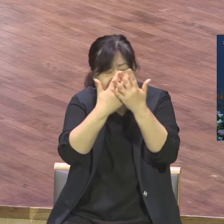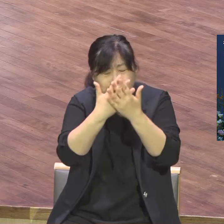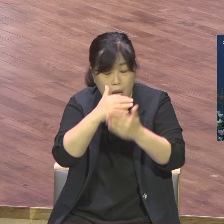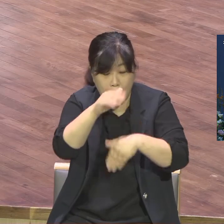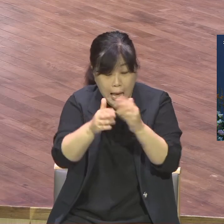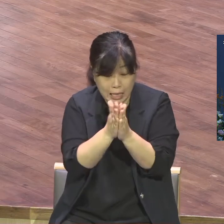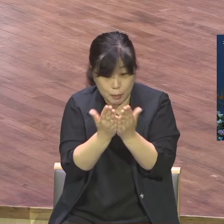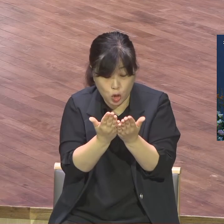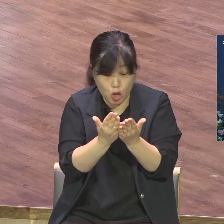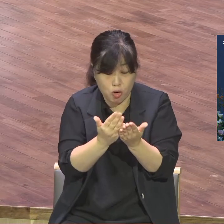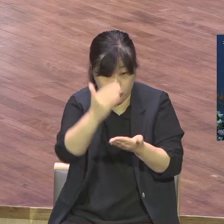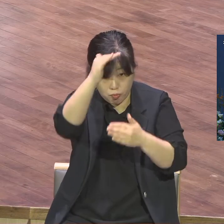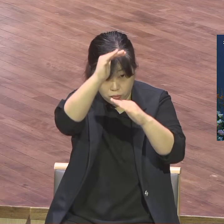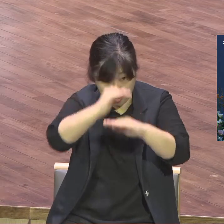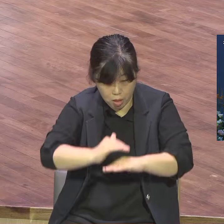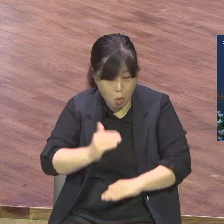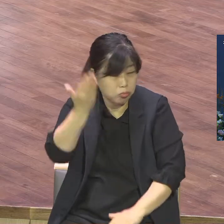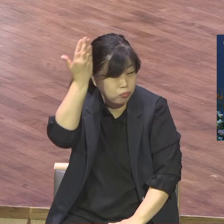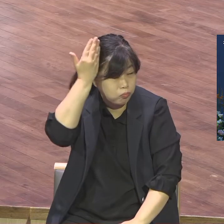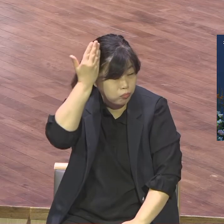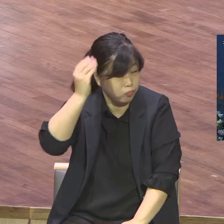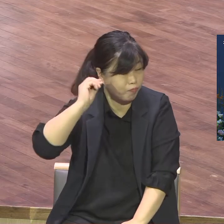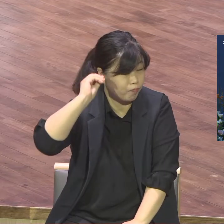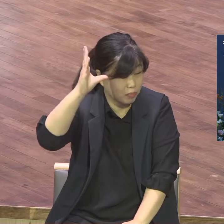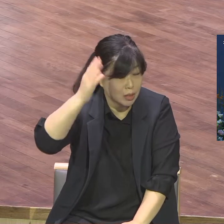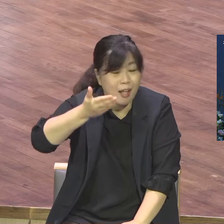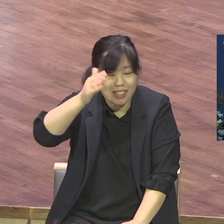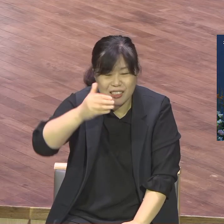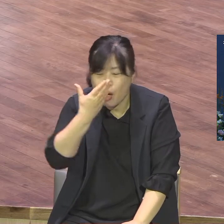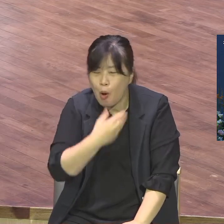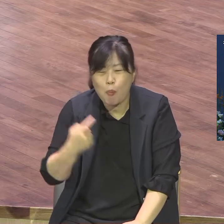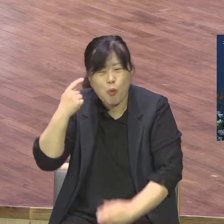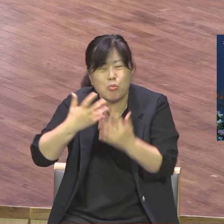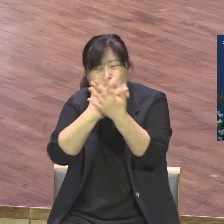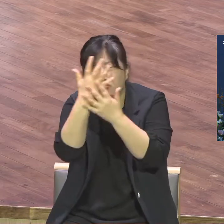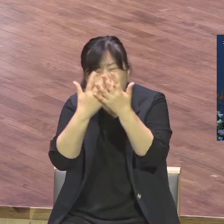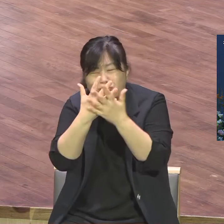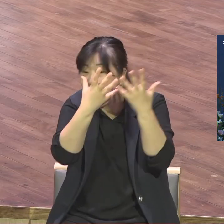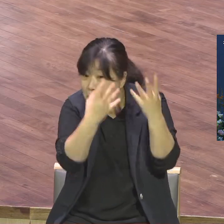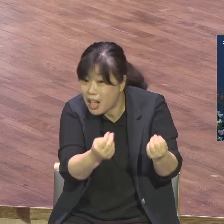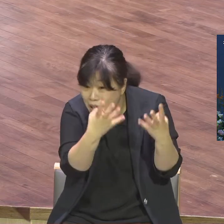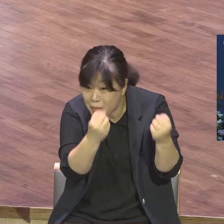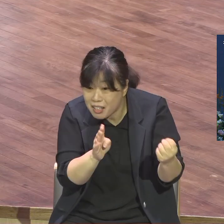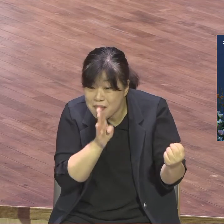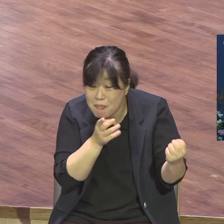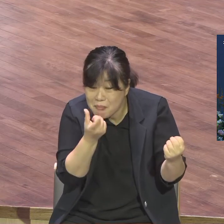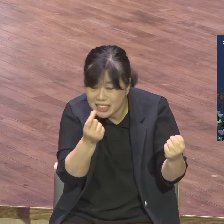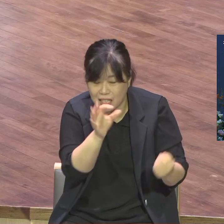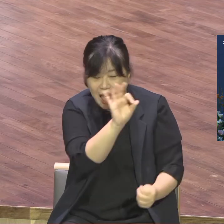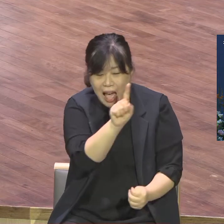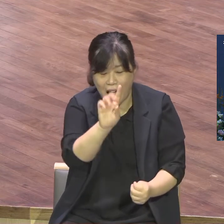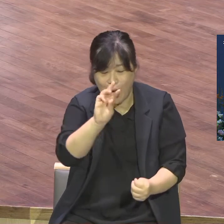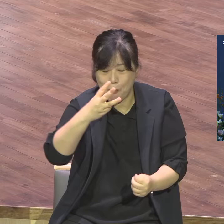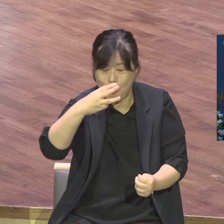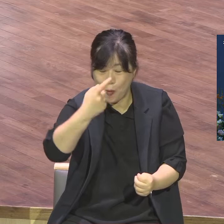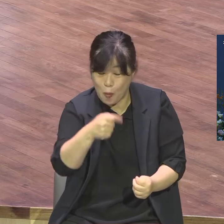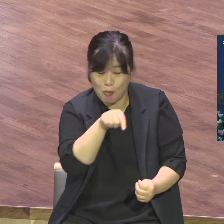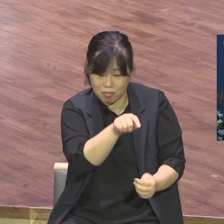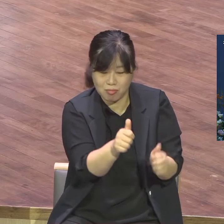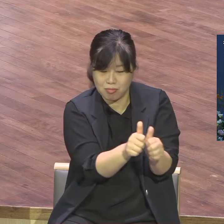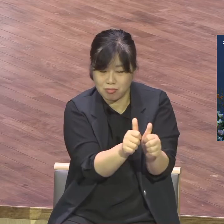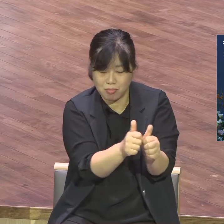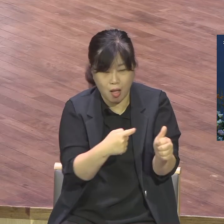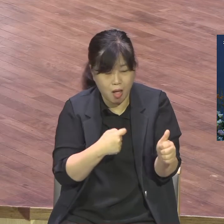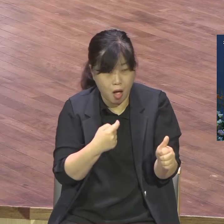아굴라가 아블로를 이 성경 박사를 만나서 쫙 설명한 거예요. 그러니까 불스가 아굴라 부부를